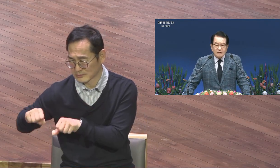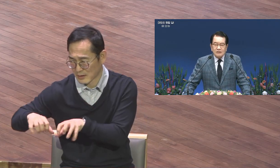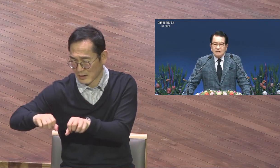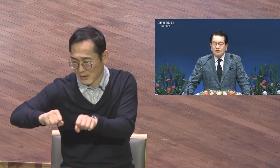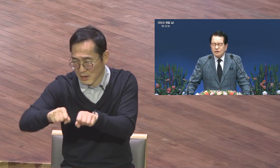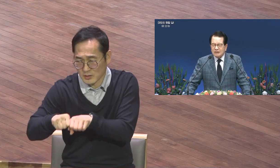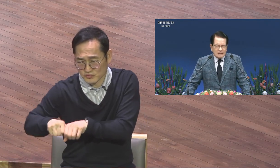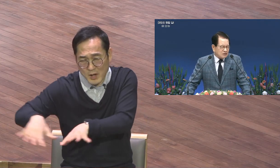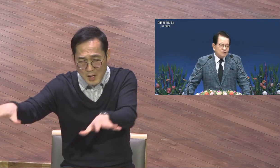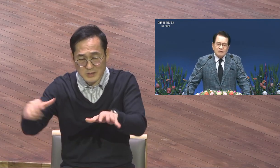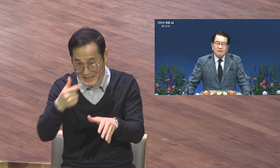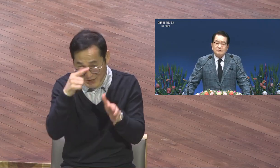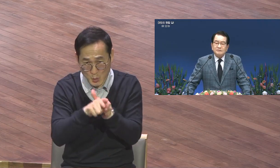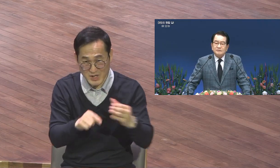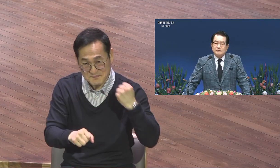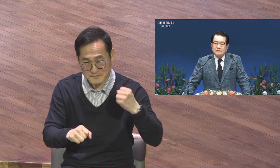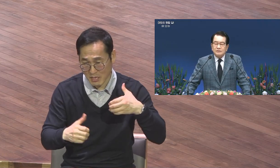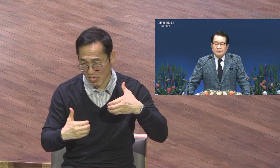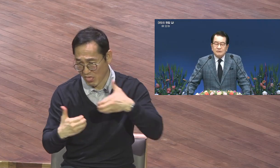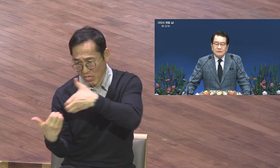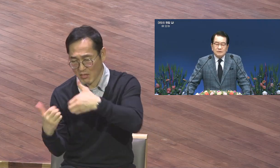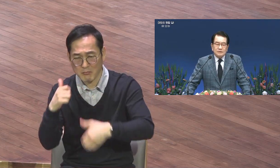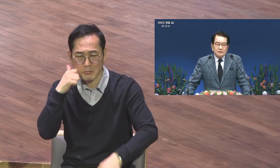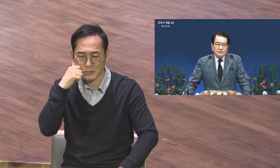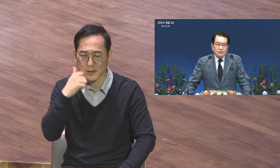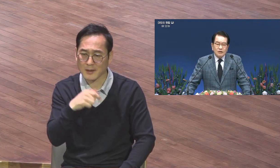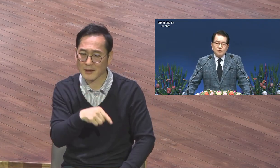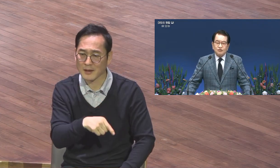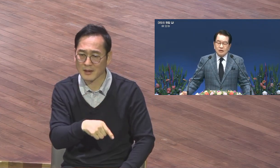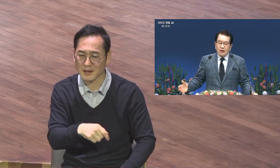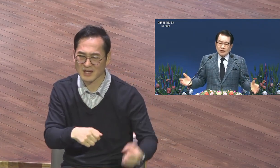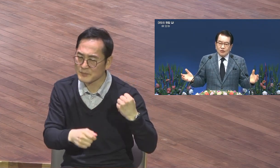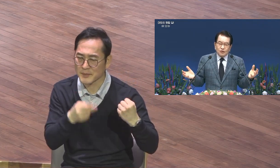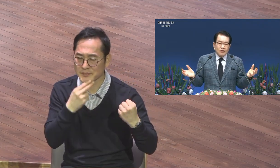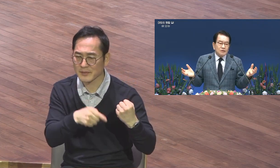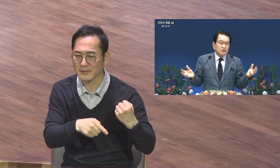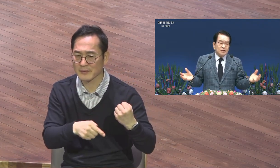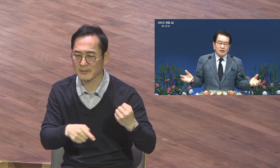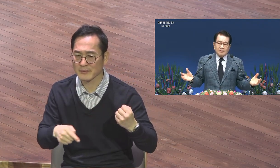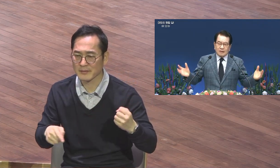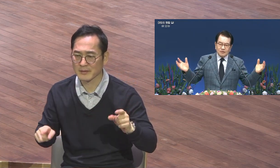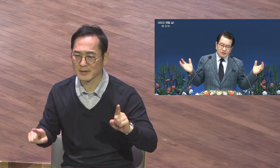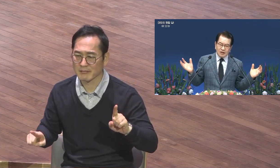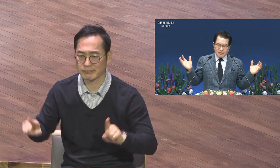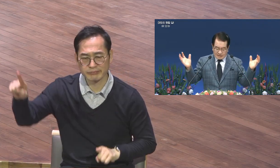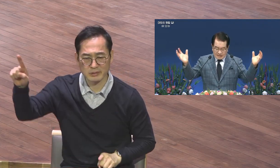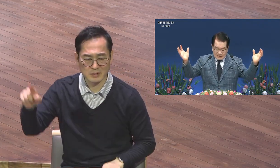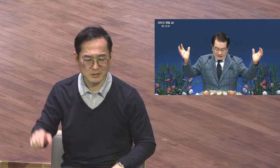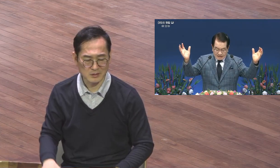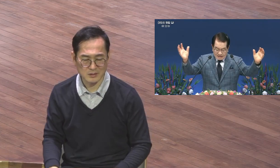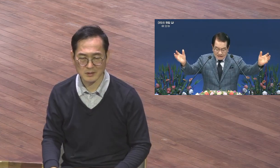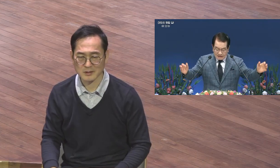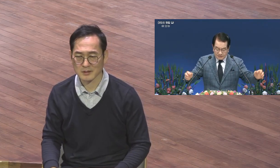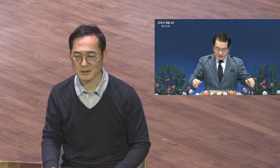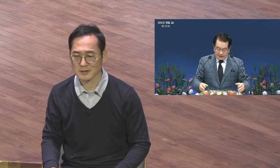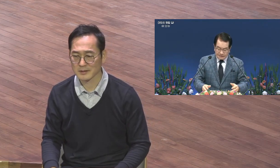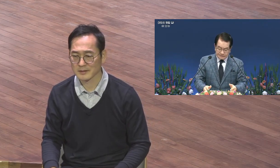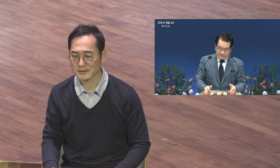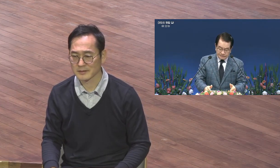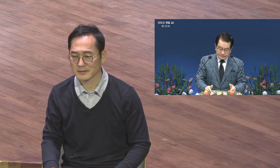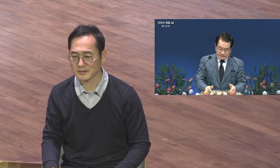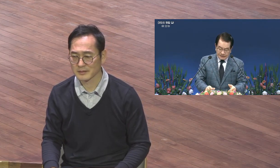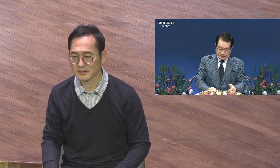문 닫고 선교사 다 철수하고. 그리 무슬 기독교 힘을 잃으니까 막 무슬림이 확 일어나는